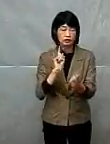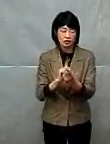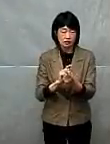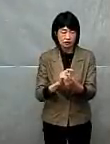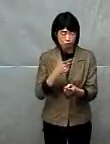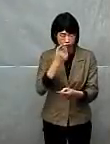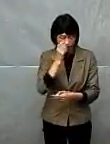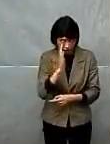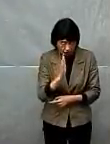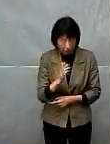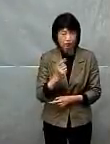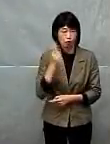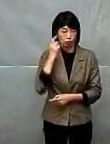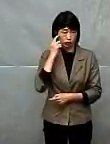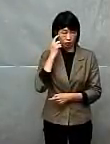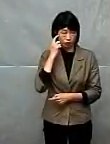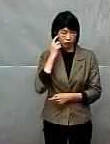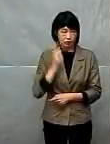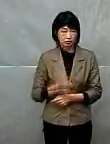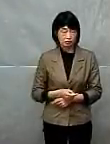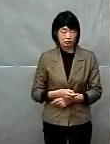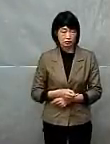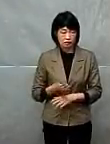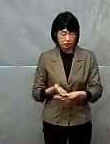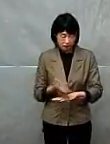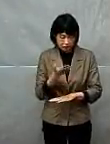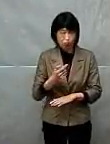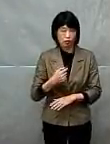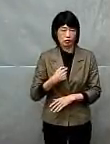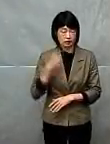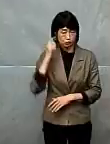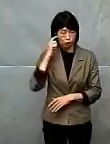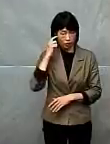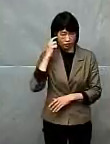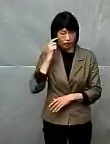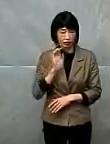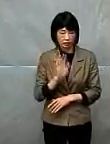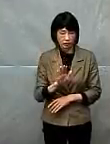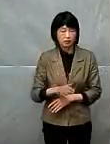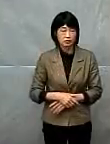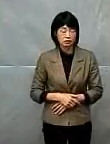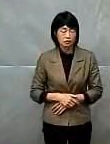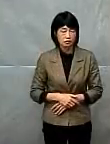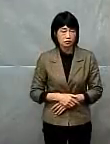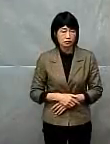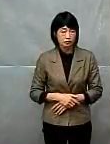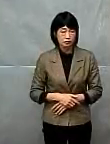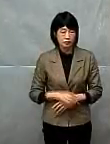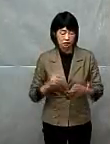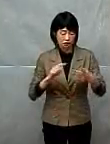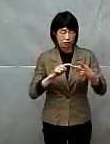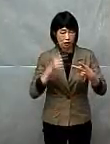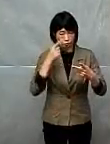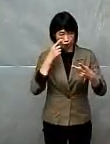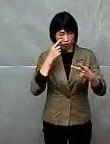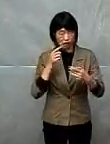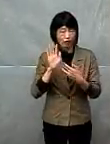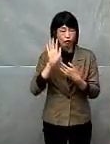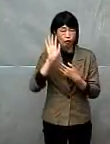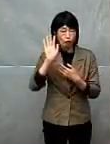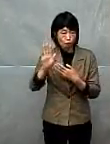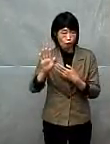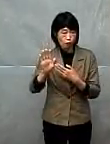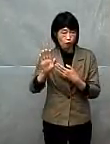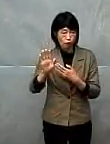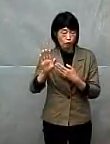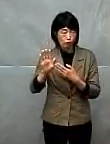ところであります。以上が所感でございます。で、2点目の今後どうする